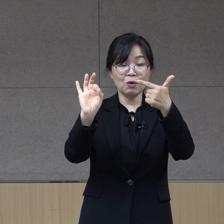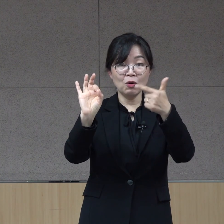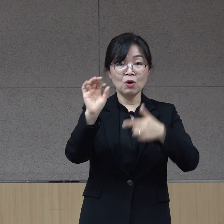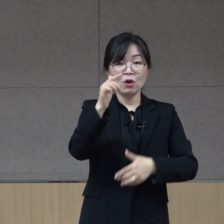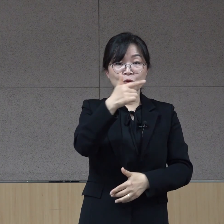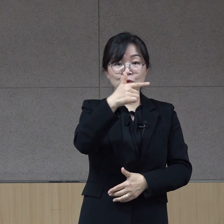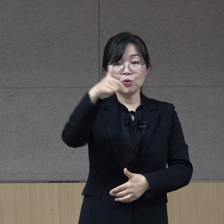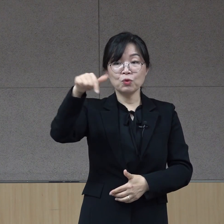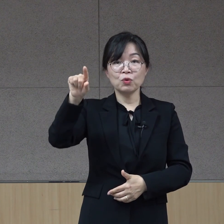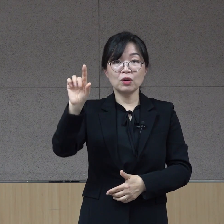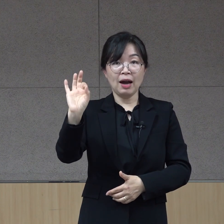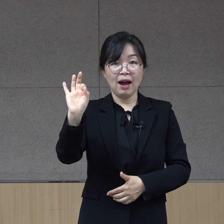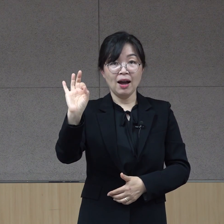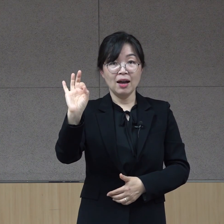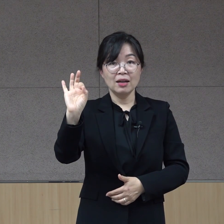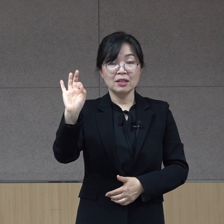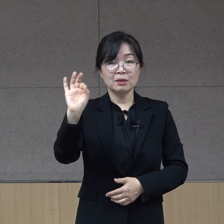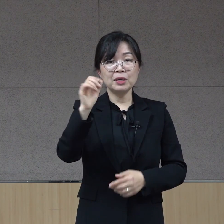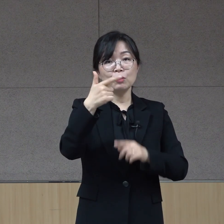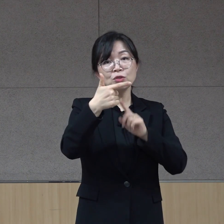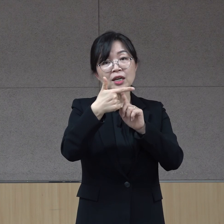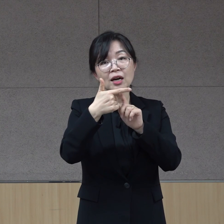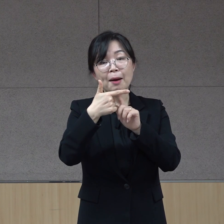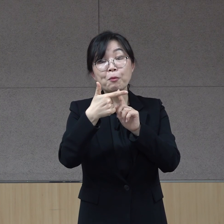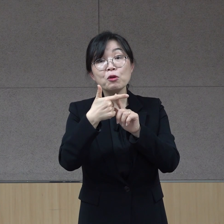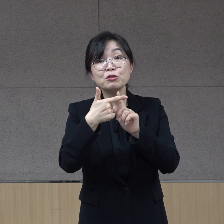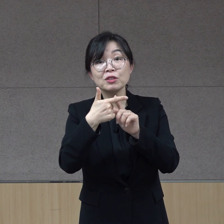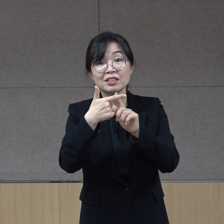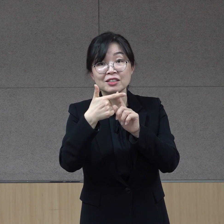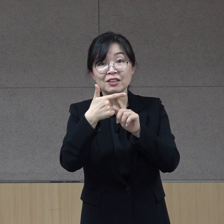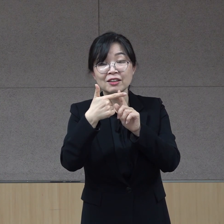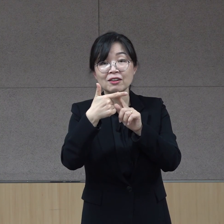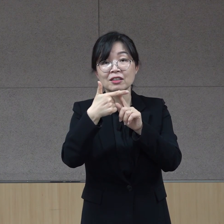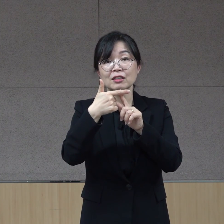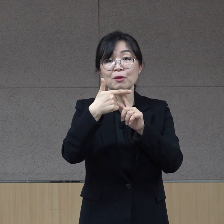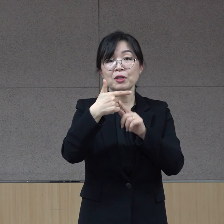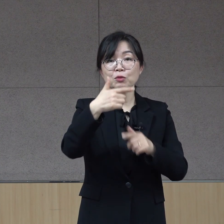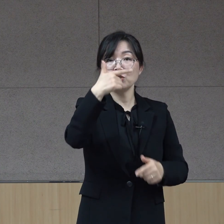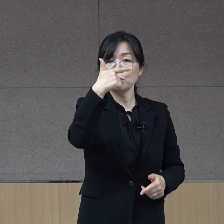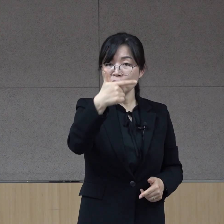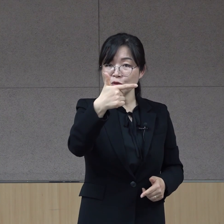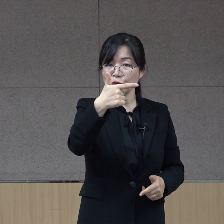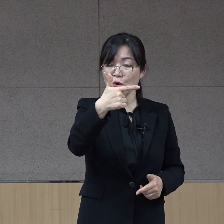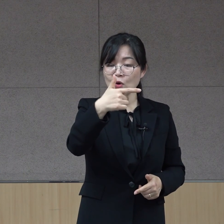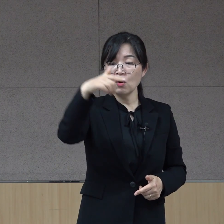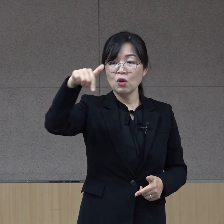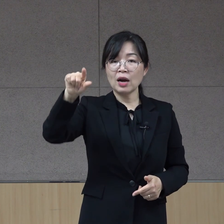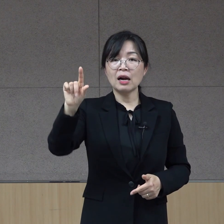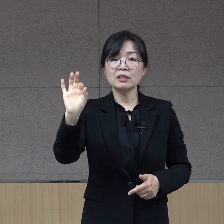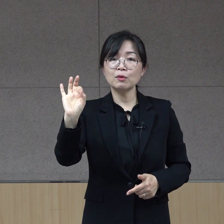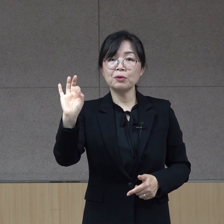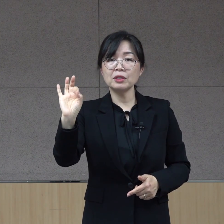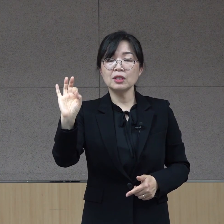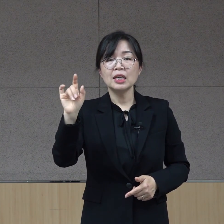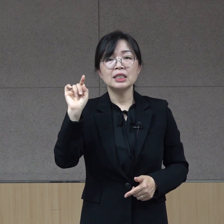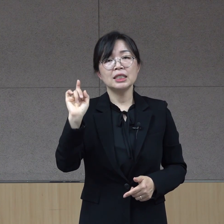이거하고 6강. 그럼 이 6자가 안 보일 수가 있어요. 그렇기 때문에 좀 씌워주고 강을 하다 보면은